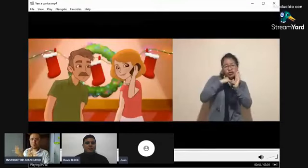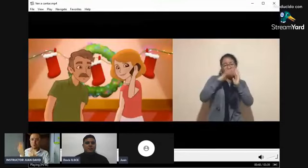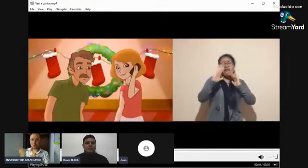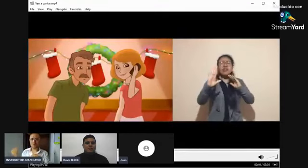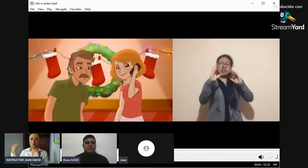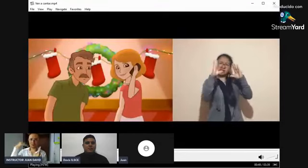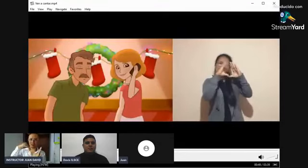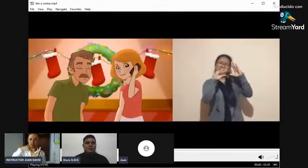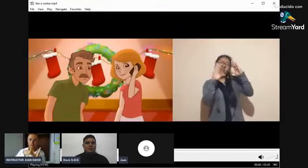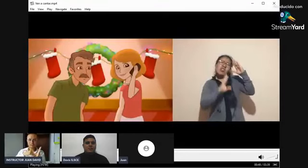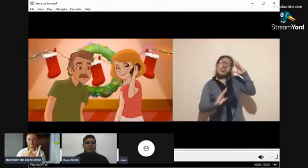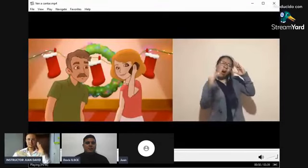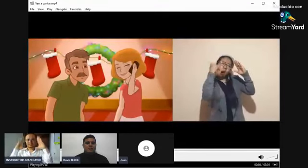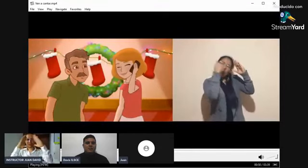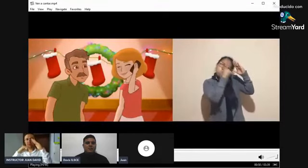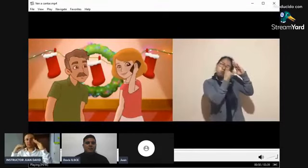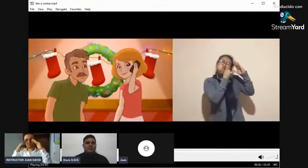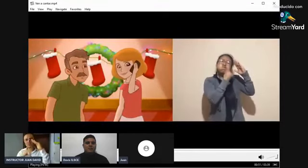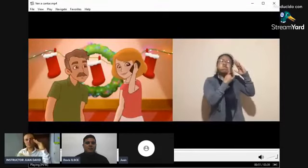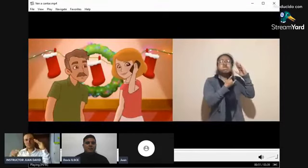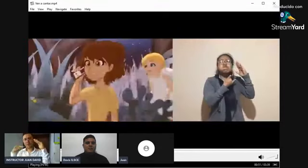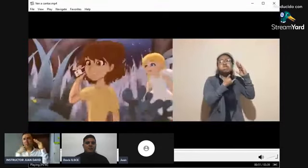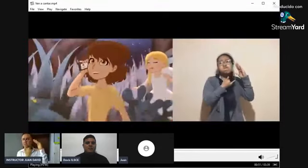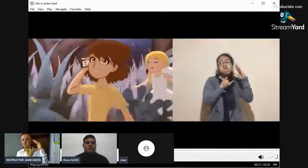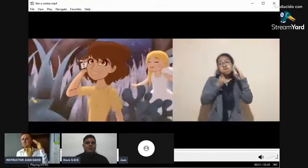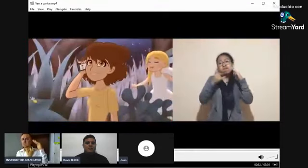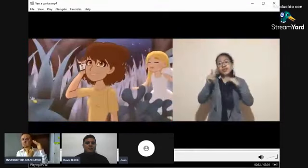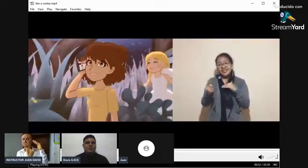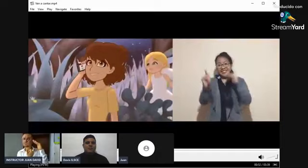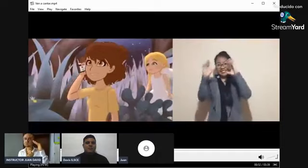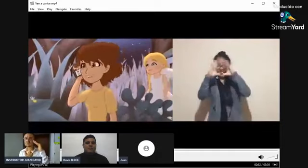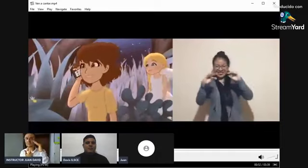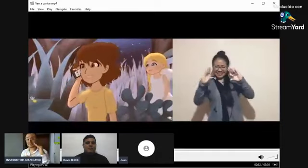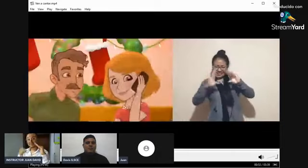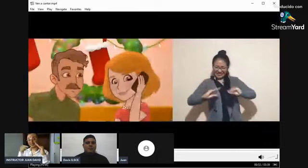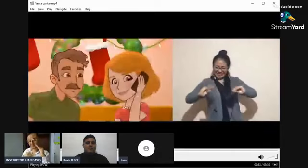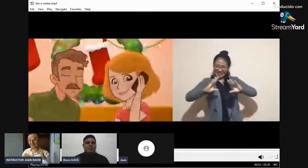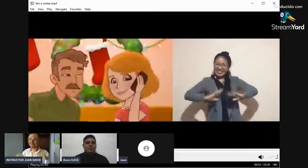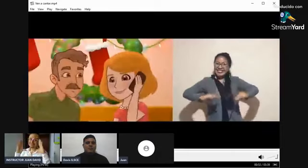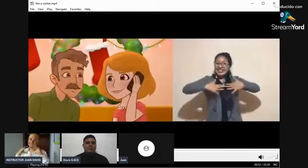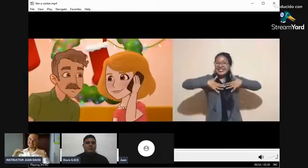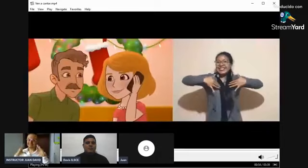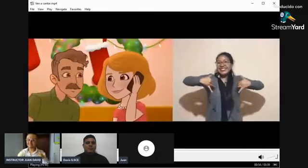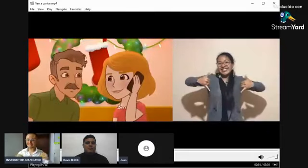Navidad. Vuelve a casa, vuelve al hogar. Navidad, feliz